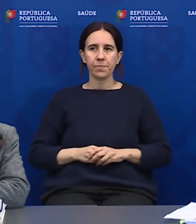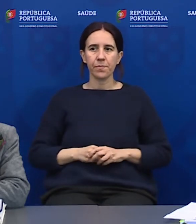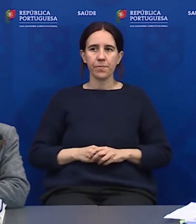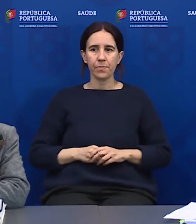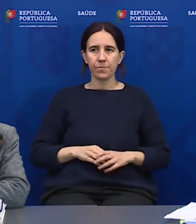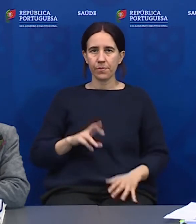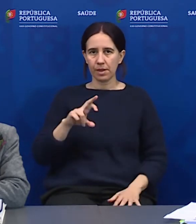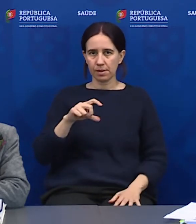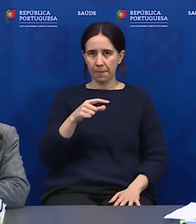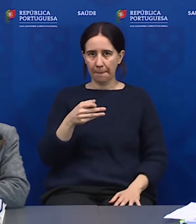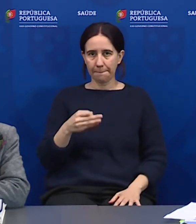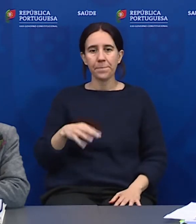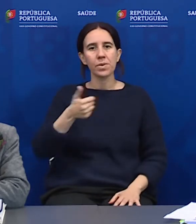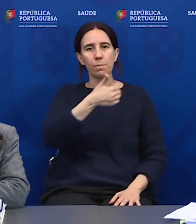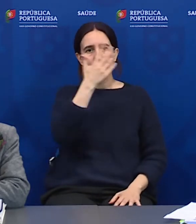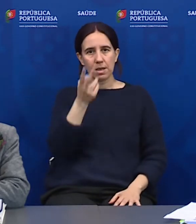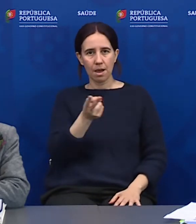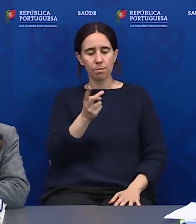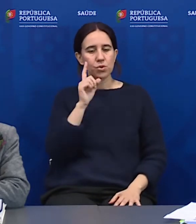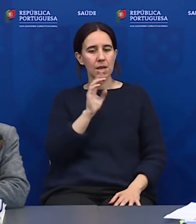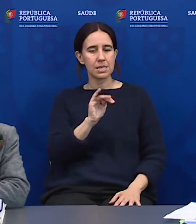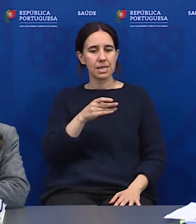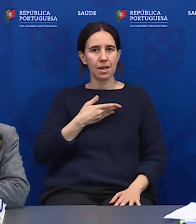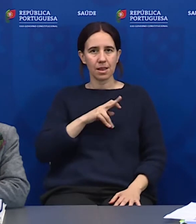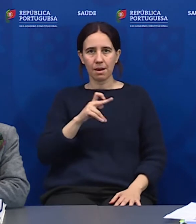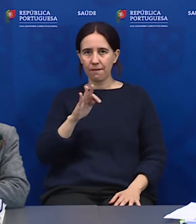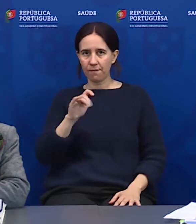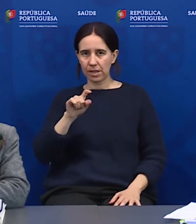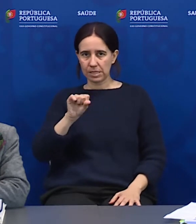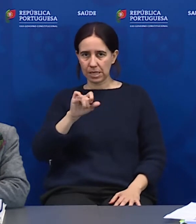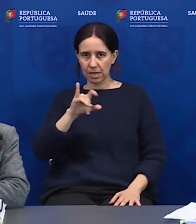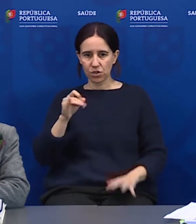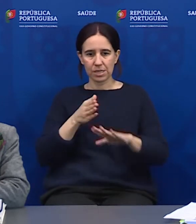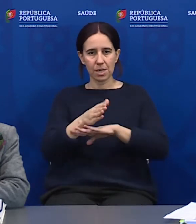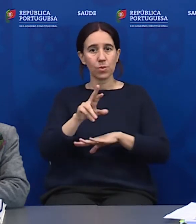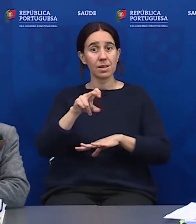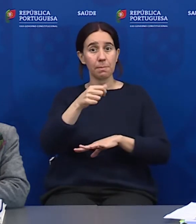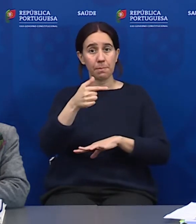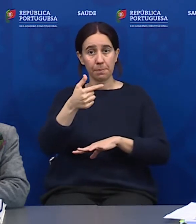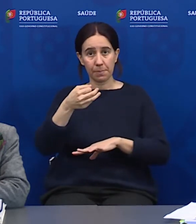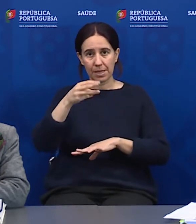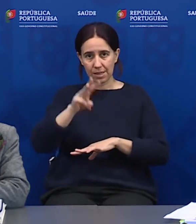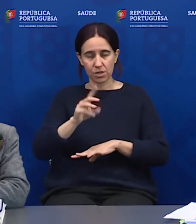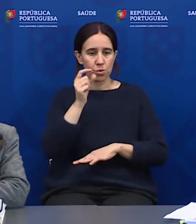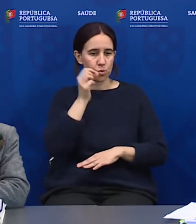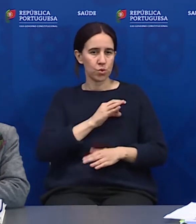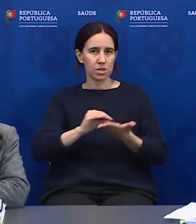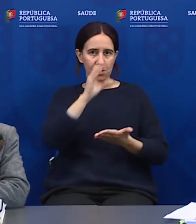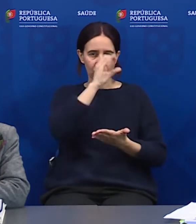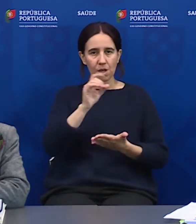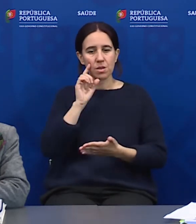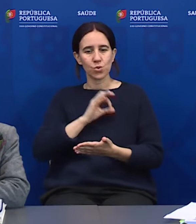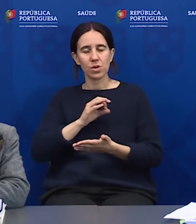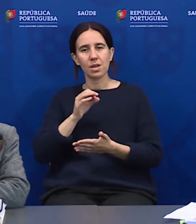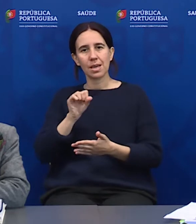RTP? Bom dia, Alexandra Felgueiras, em direto para a RTP 3. Sr. Secretário de Estado, Doutora Graça Freitas, Diretor-Geral de